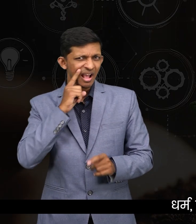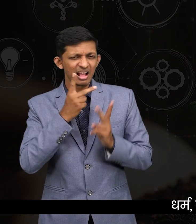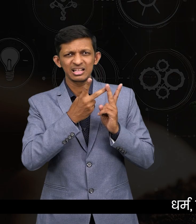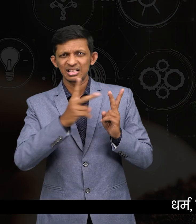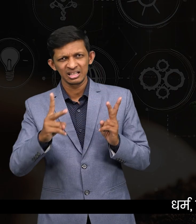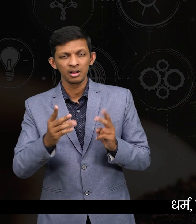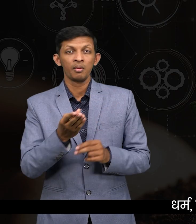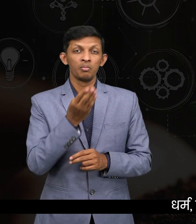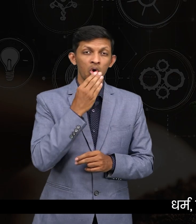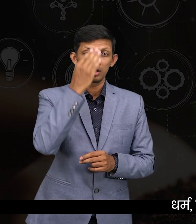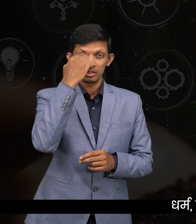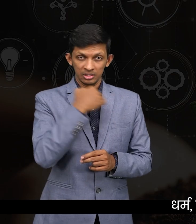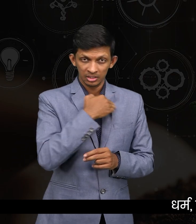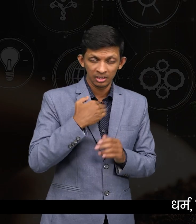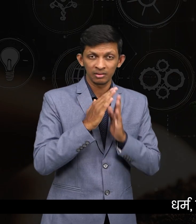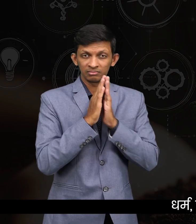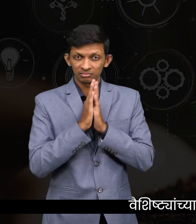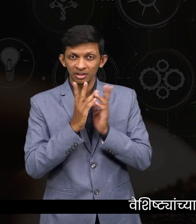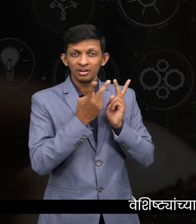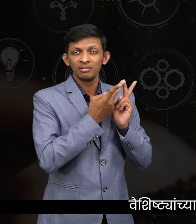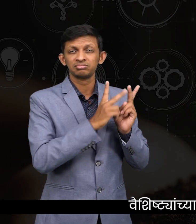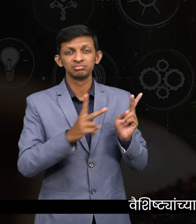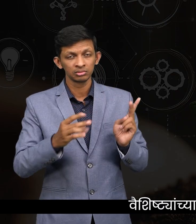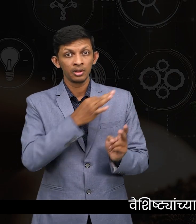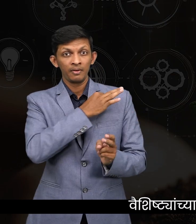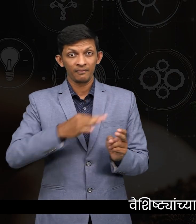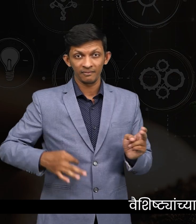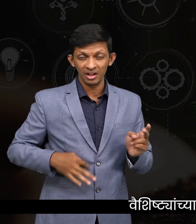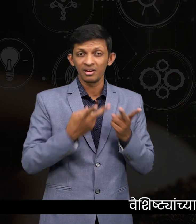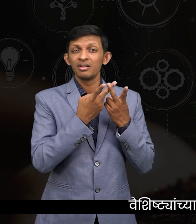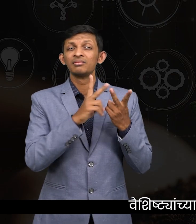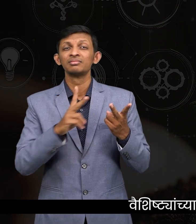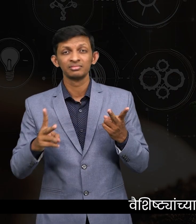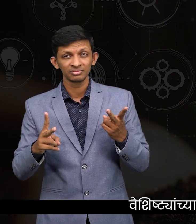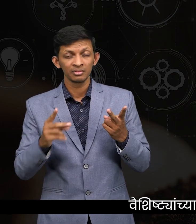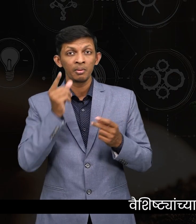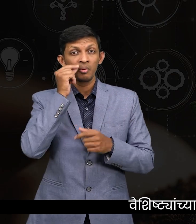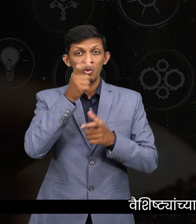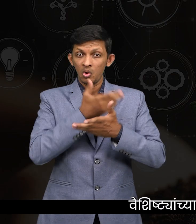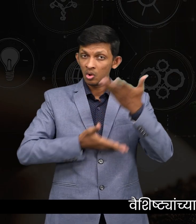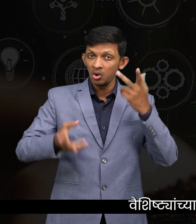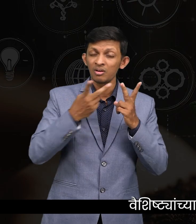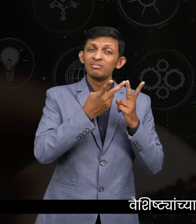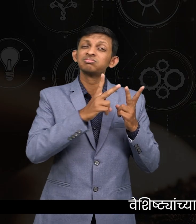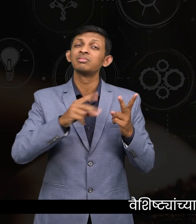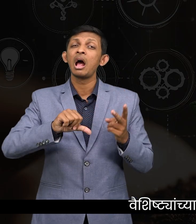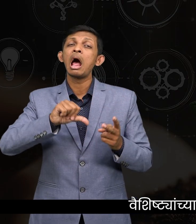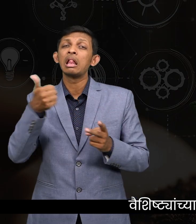धर्म, जात, लिंग किंवा इतर वैशिष्ट्यांच्या आधारावर अन्याय्य वागणूक.